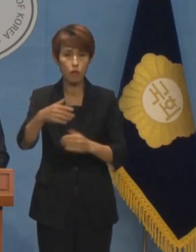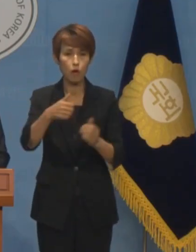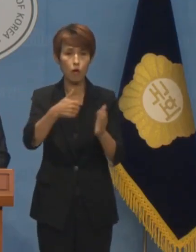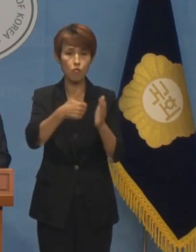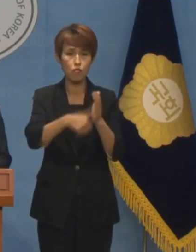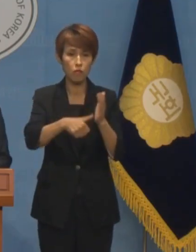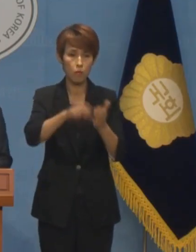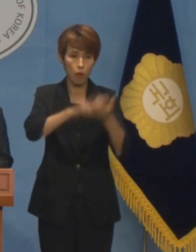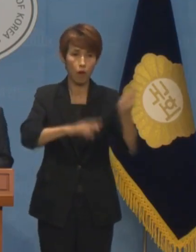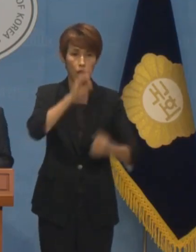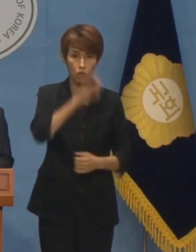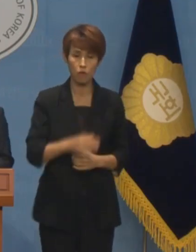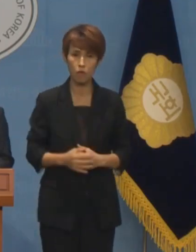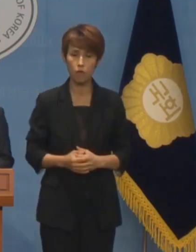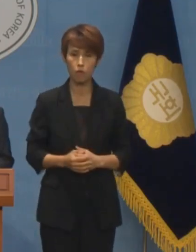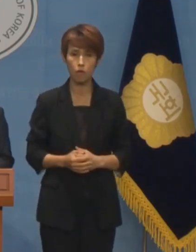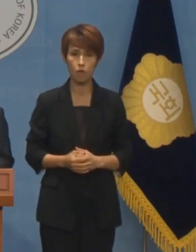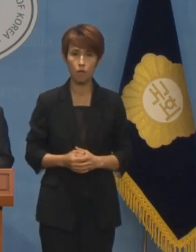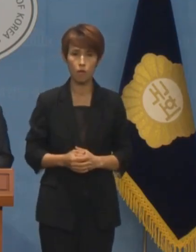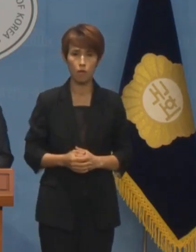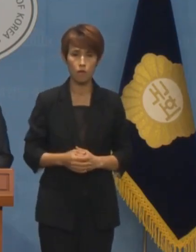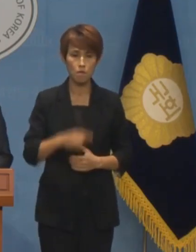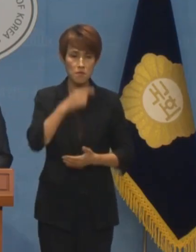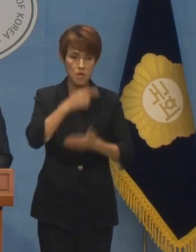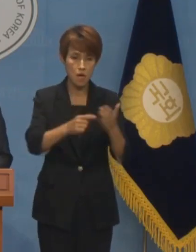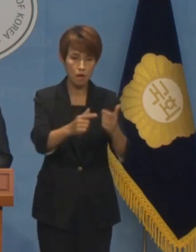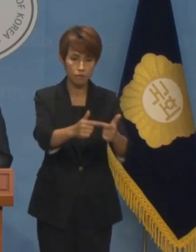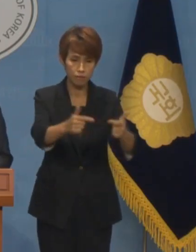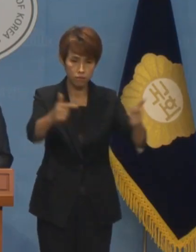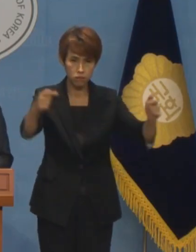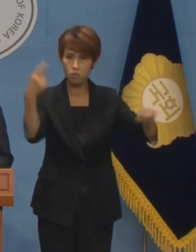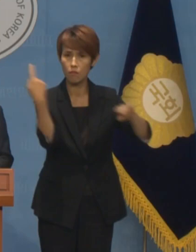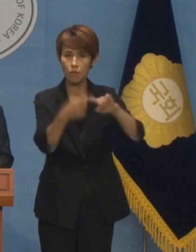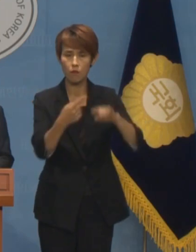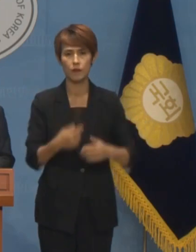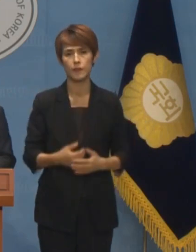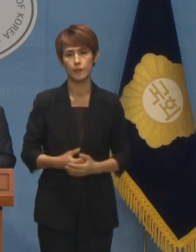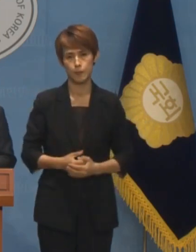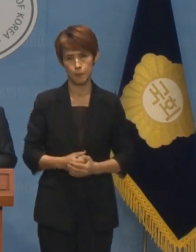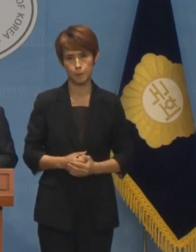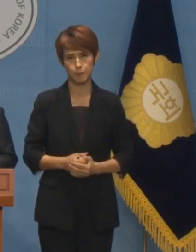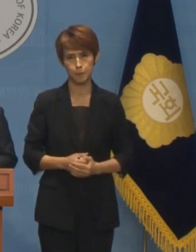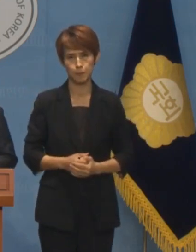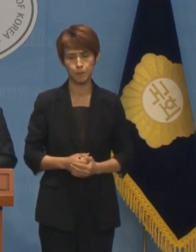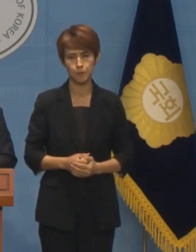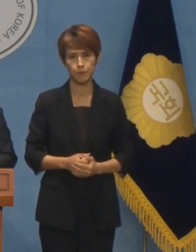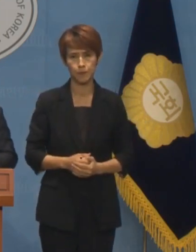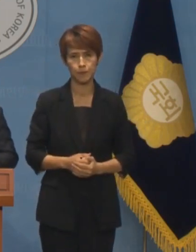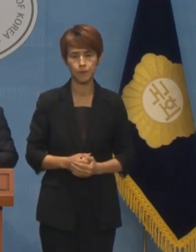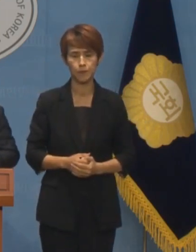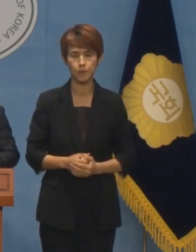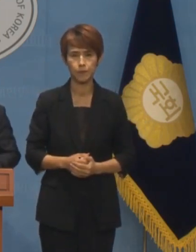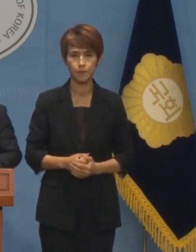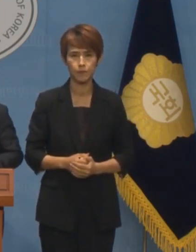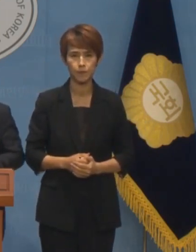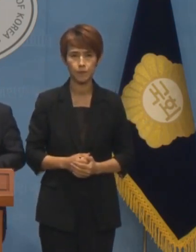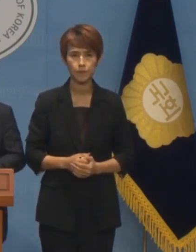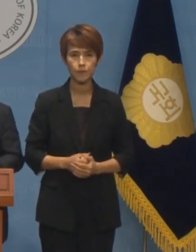도대체 어떤 황당한 일인가? 계속해서 피해가 늘고 있다는 얘기 아닙니까? 이 부분도 지금 하고 있지 않다라는 말씀을